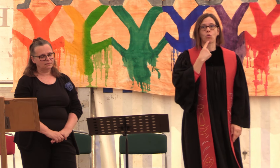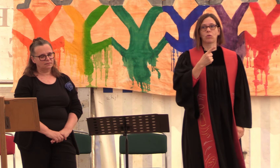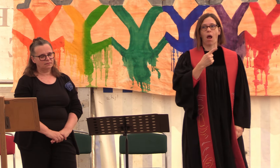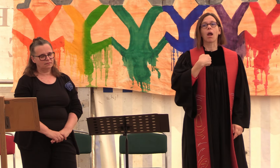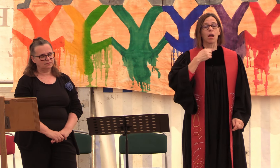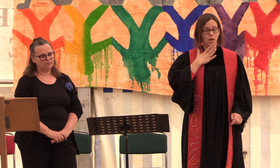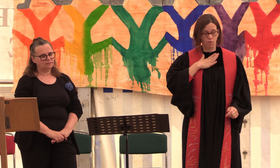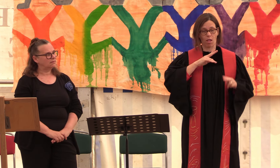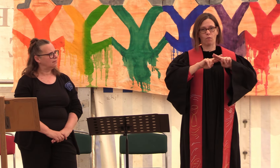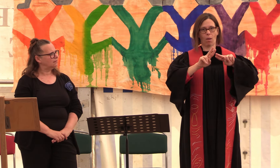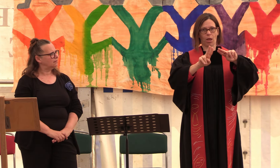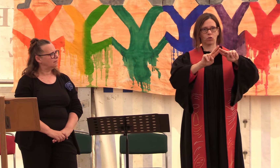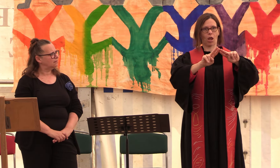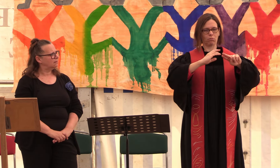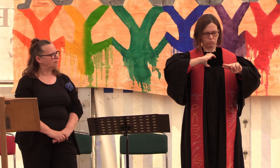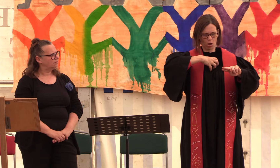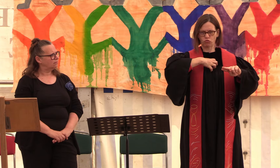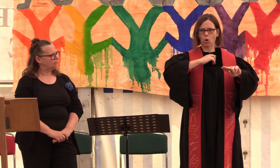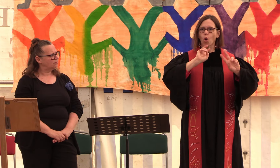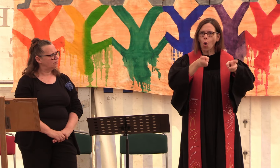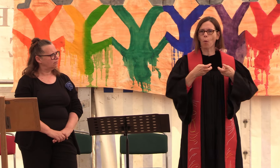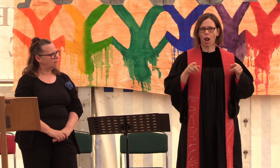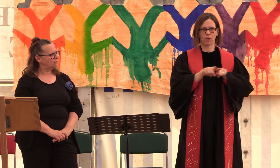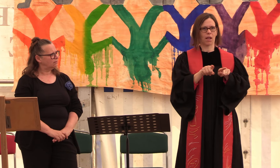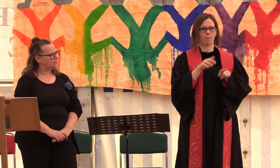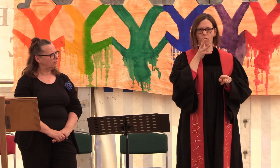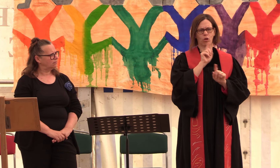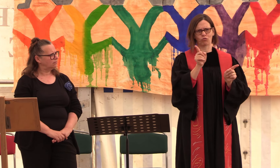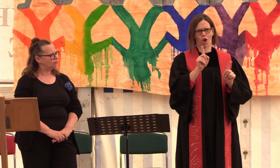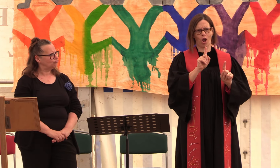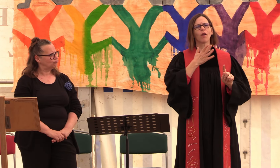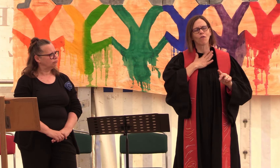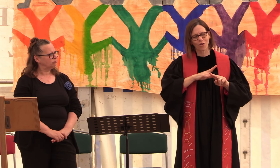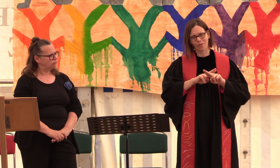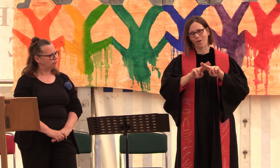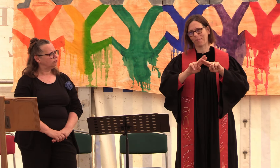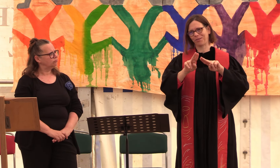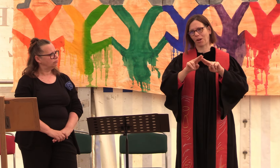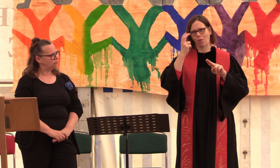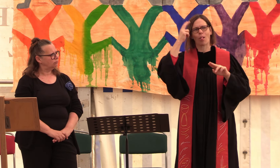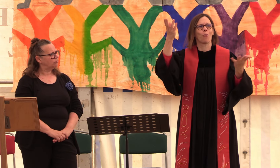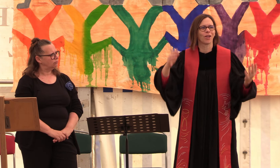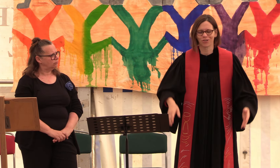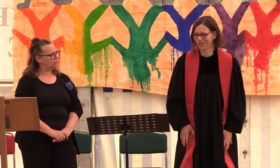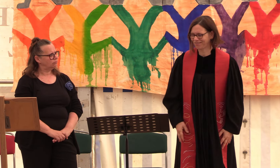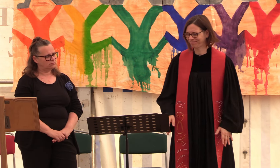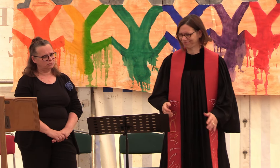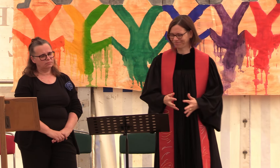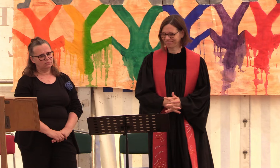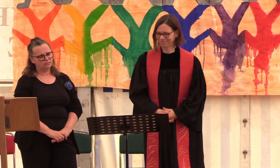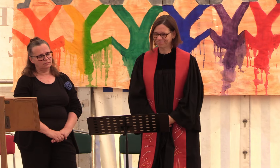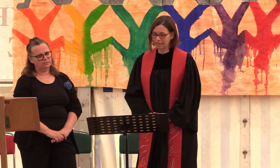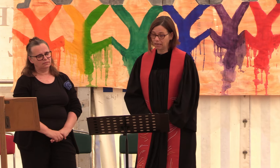Wichtig ist natürlich auch die Einstellung, dass sowas nicht noch